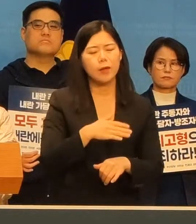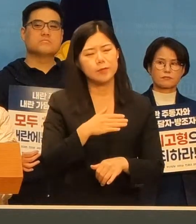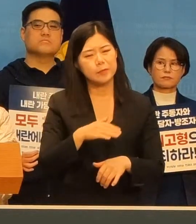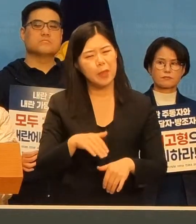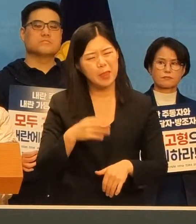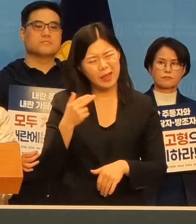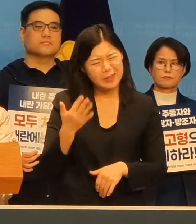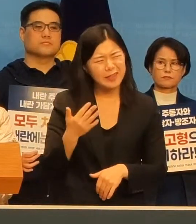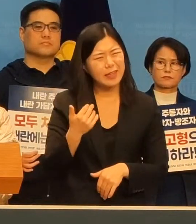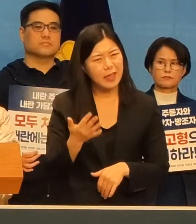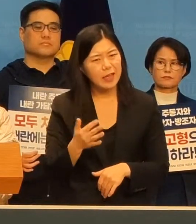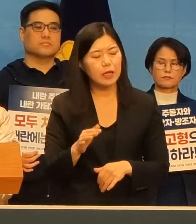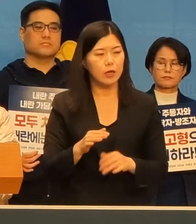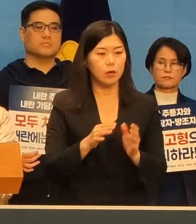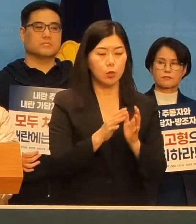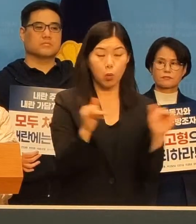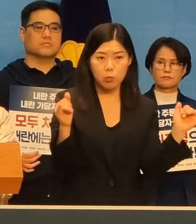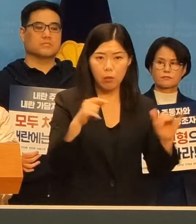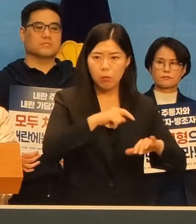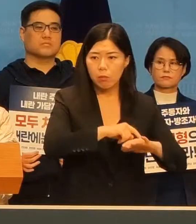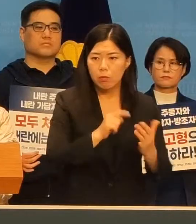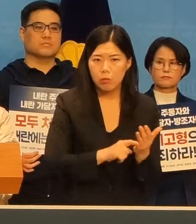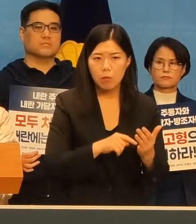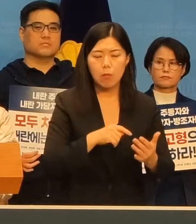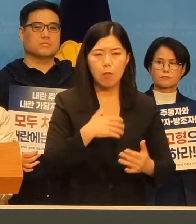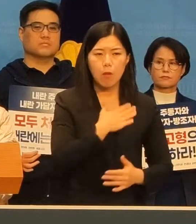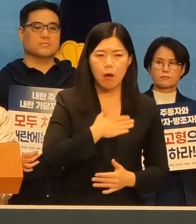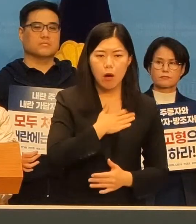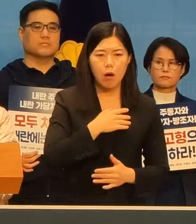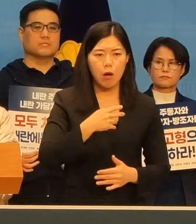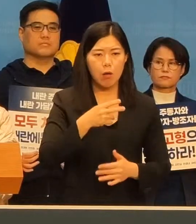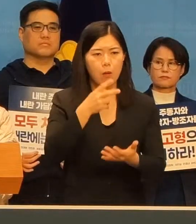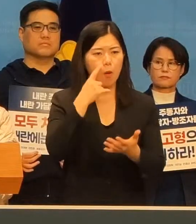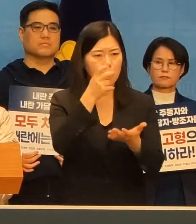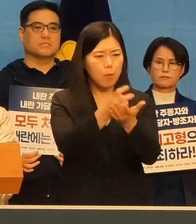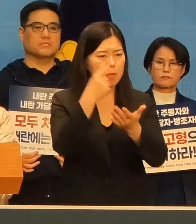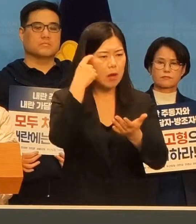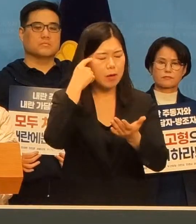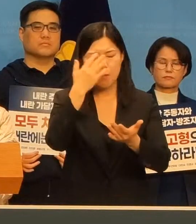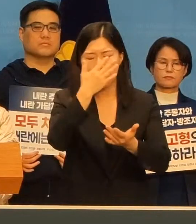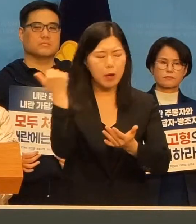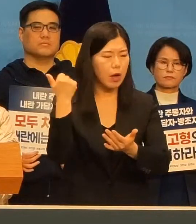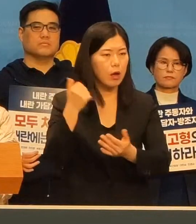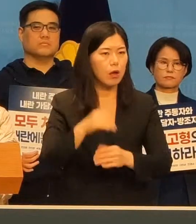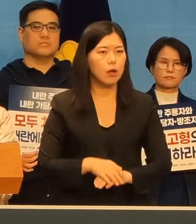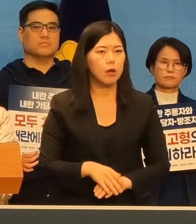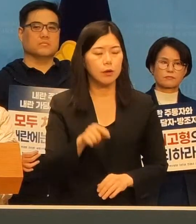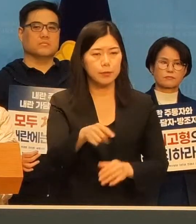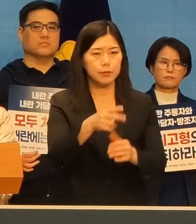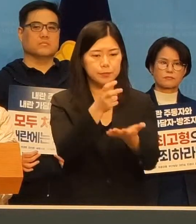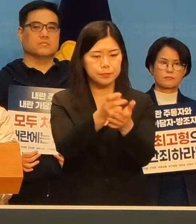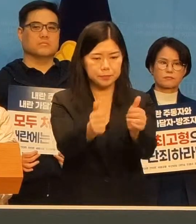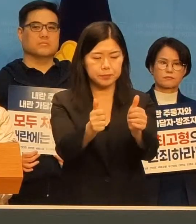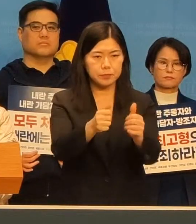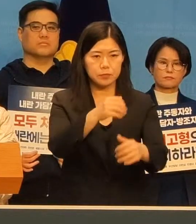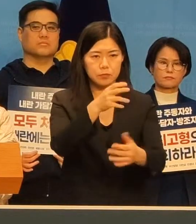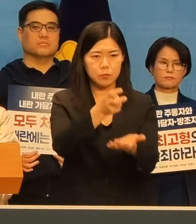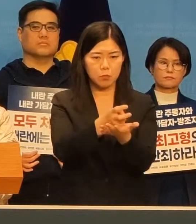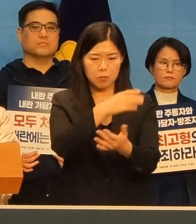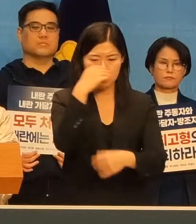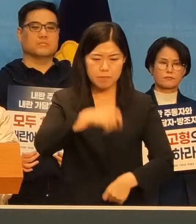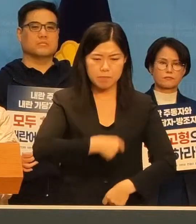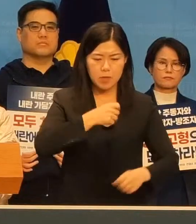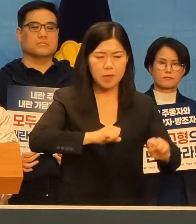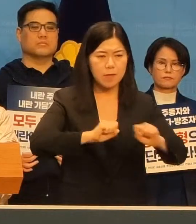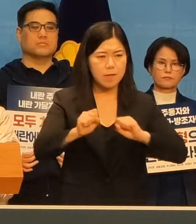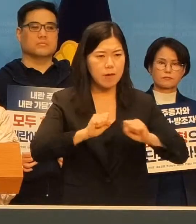보이며 국민의 법감정과 헌법 정신을 외면하고 있습니다. 사법부가 법 정의 실현의 의지가